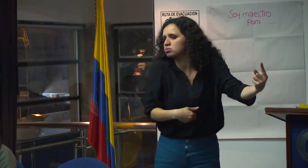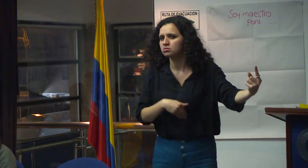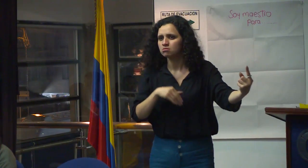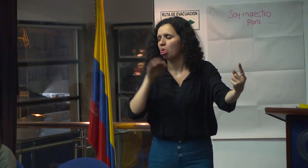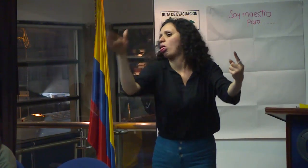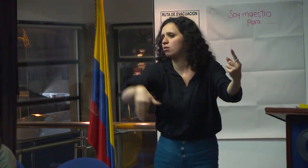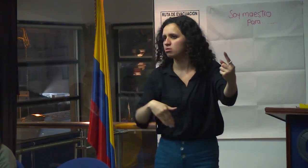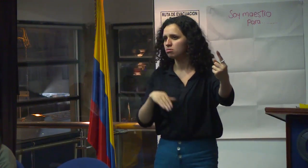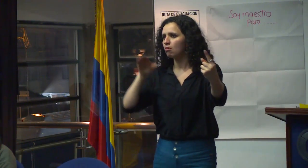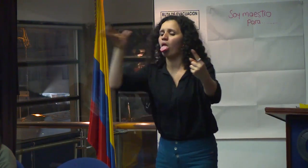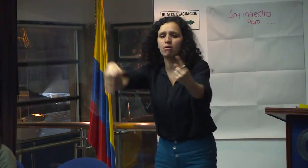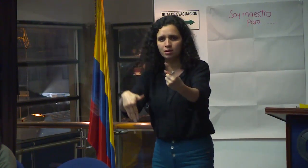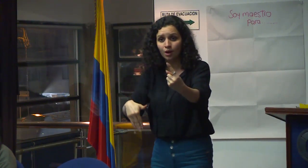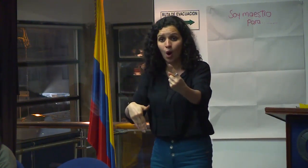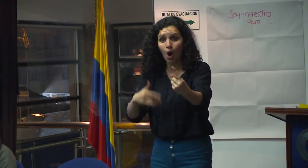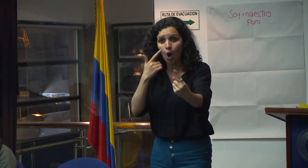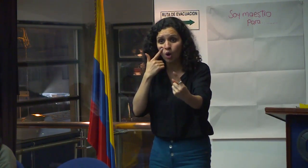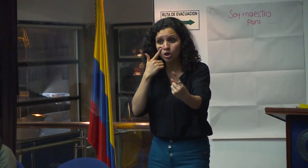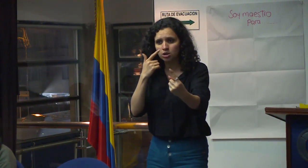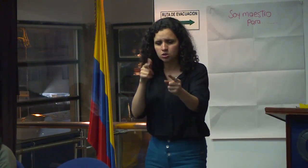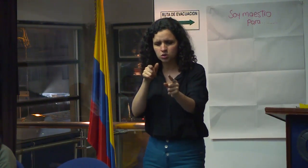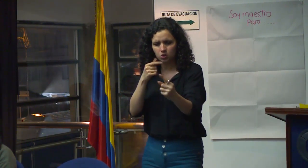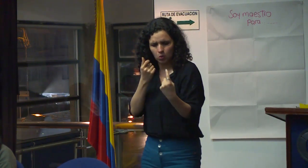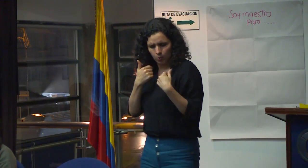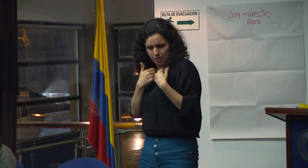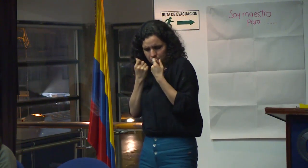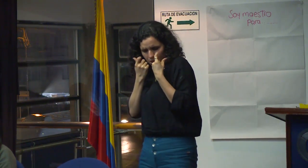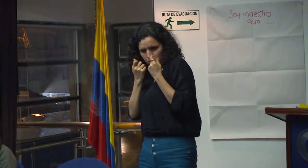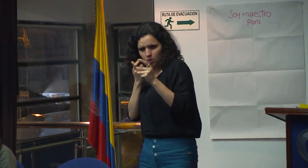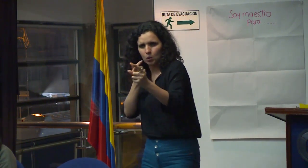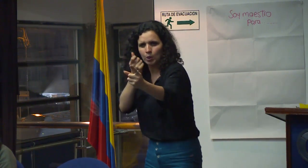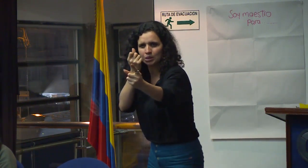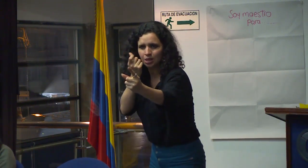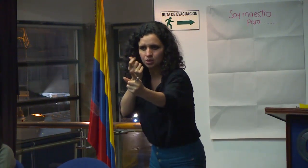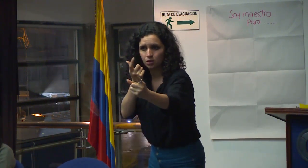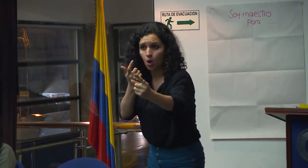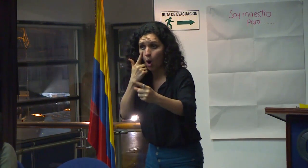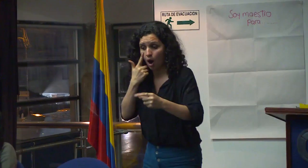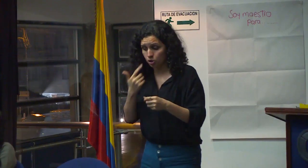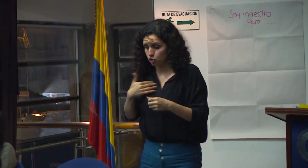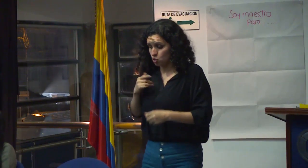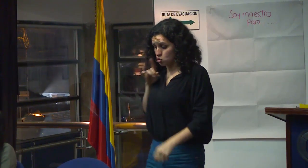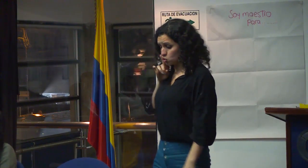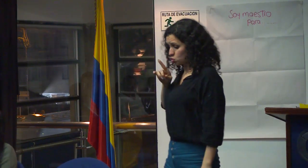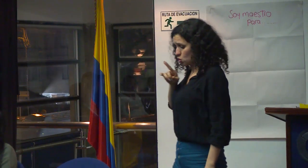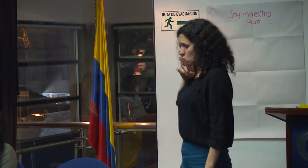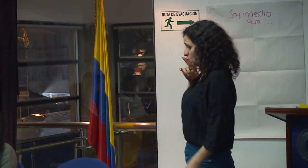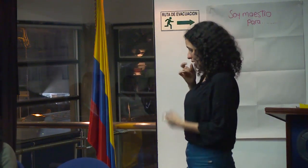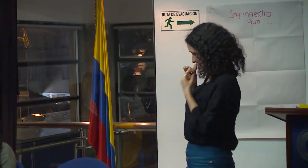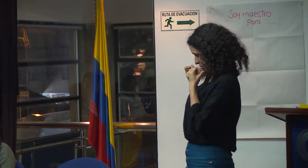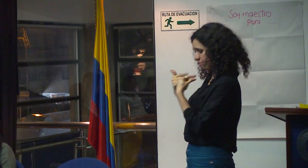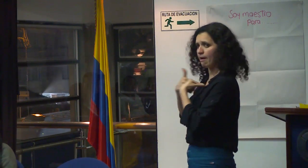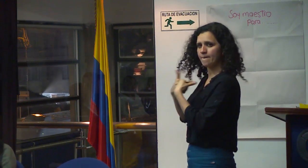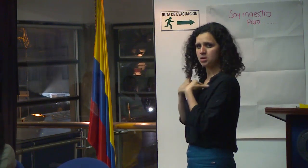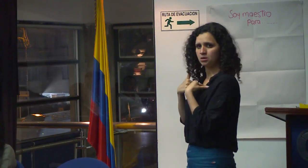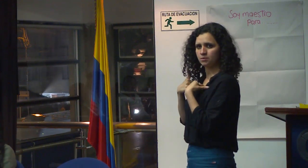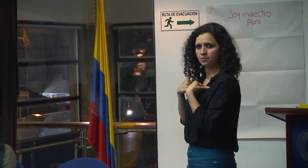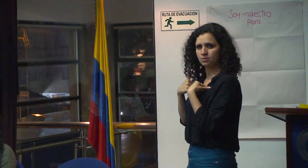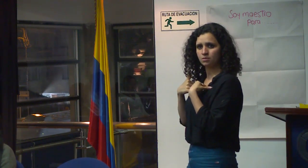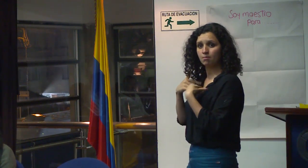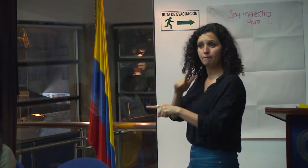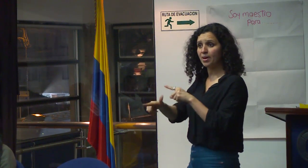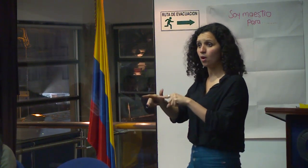a entenderme cuando yo lo entiendo a él. Yo como población sorda espero que me entiendan si yo no le he enseñado al oyente que yo